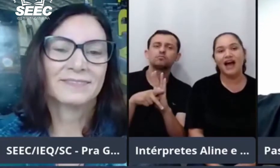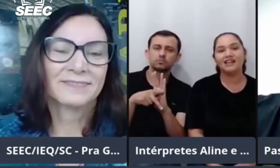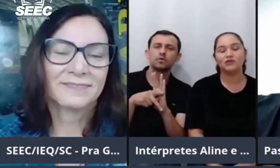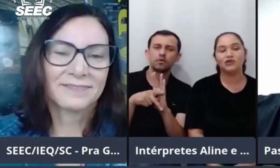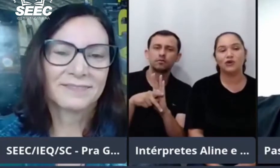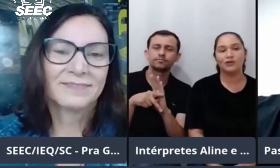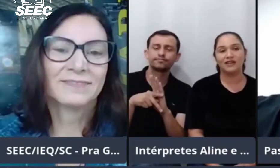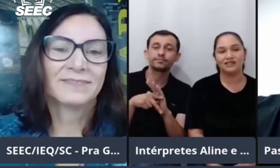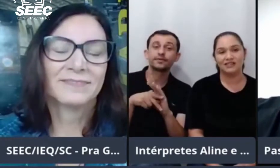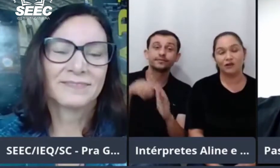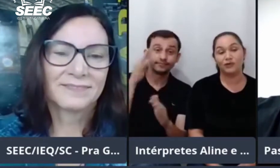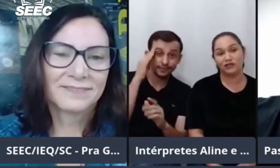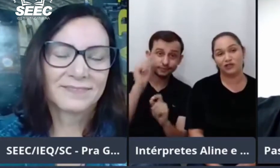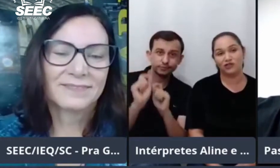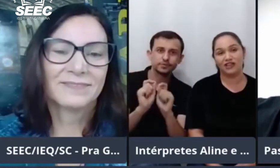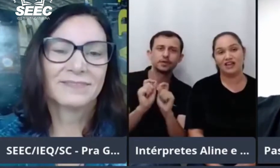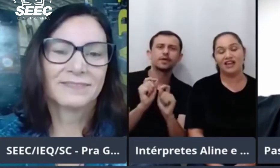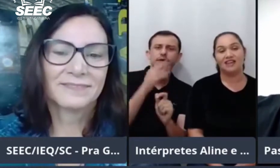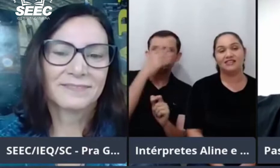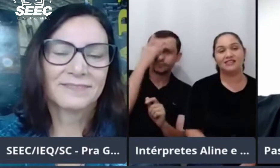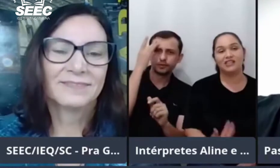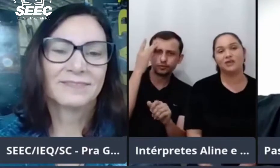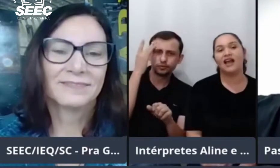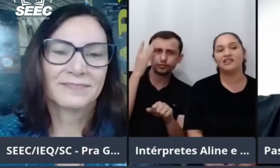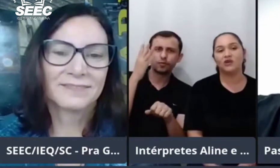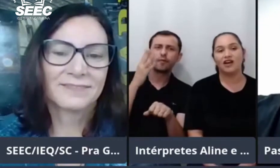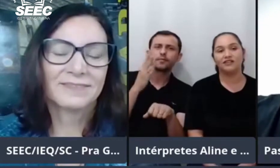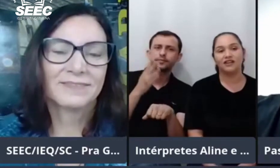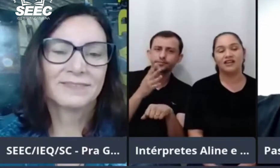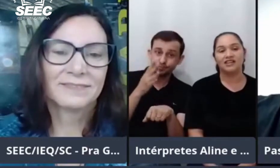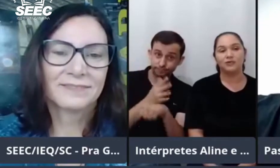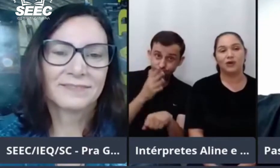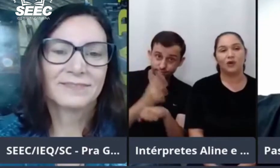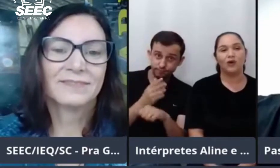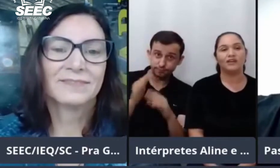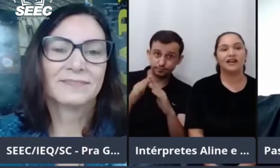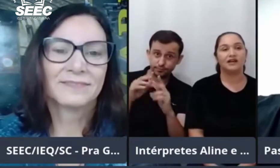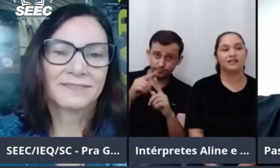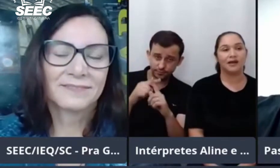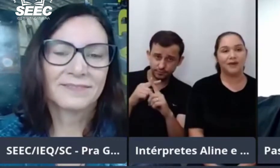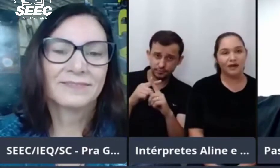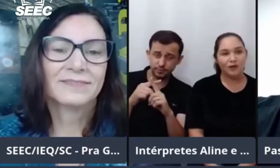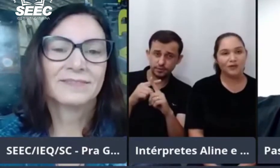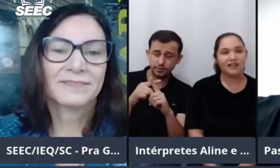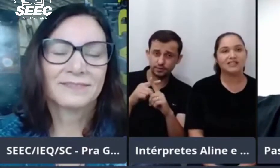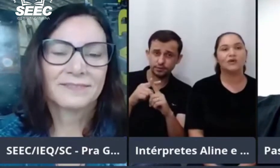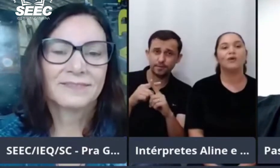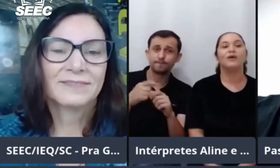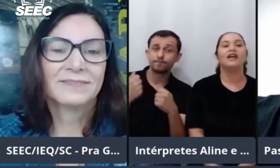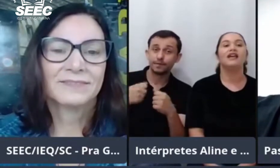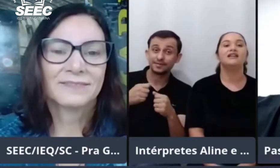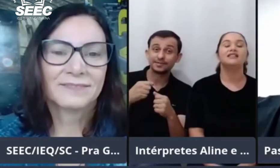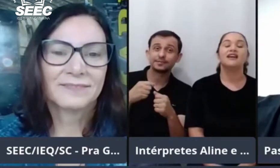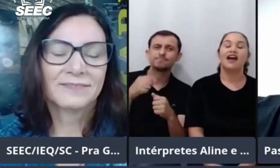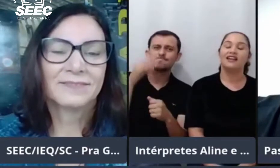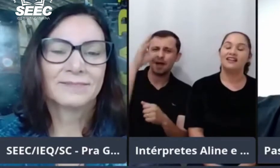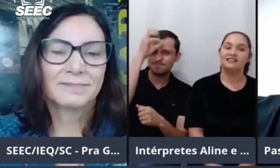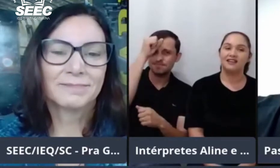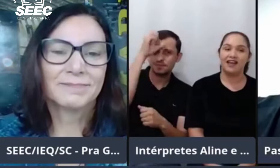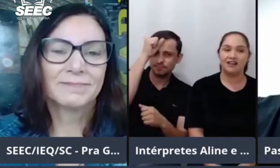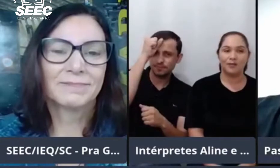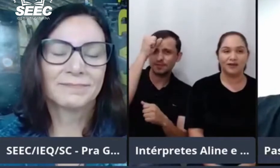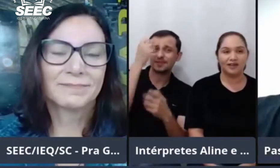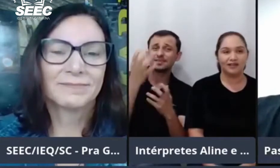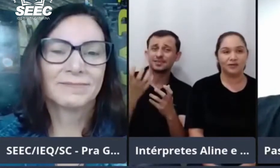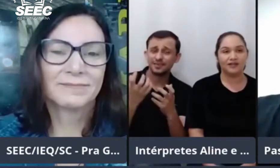saber o básico de comunicação, por isso que a gente tem esses 3 pilares que o Rafa explicou, que é saber a comunicação com eles, aqueles